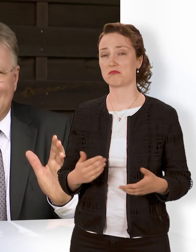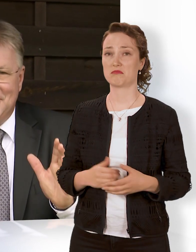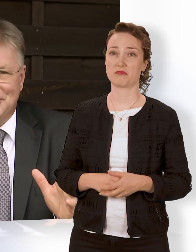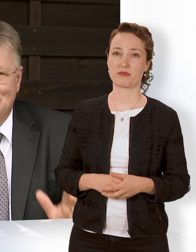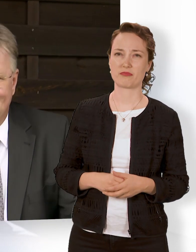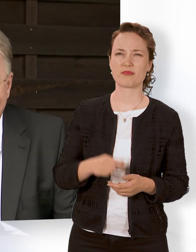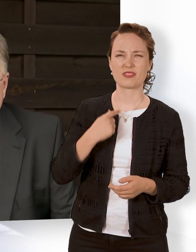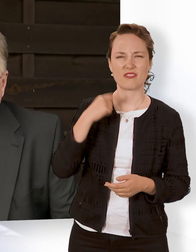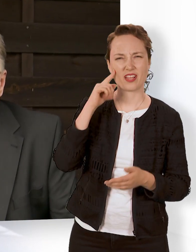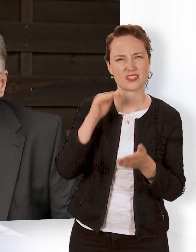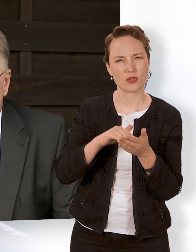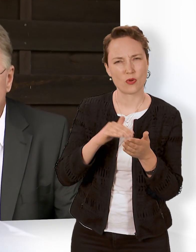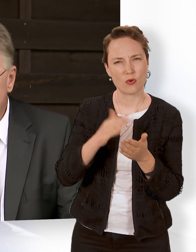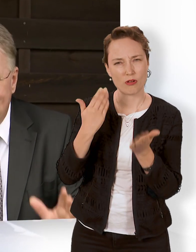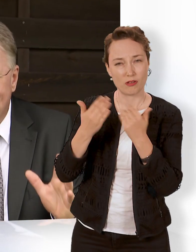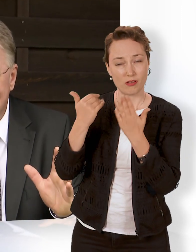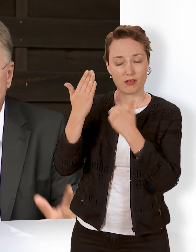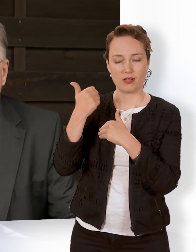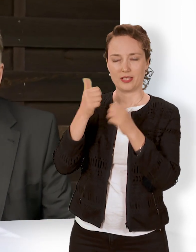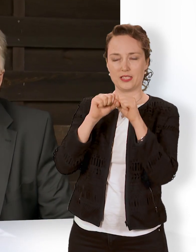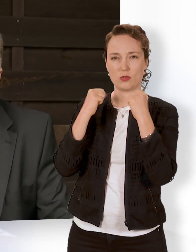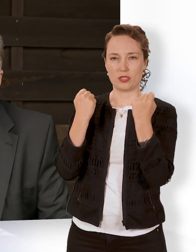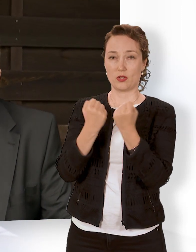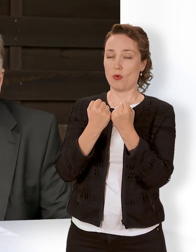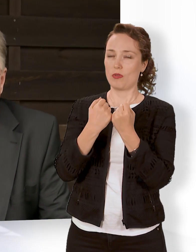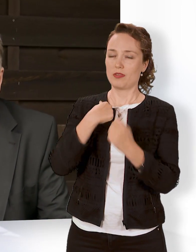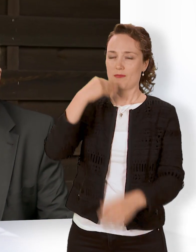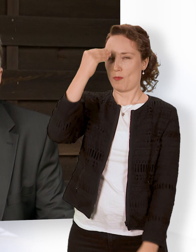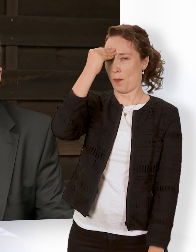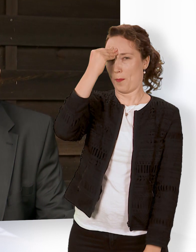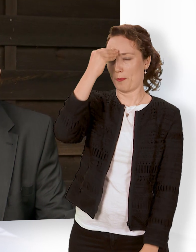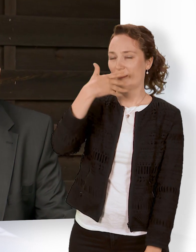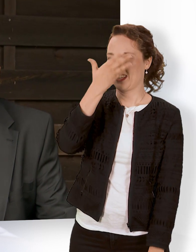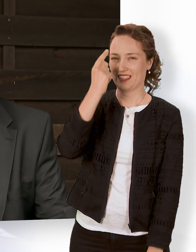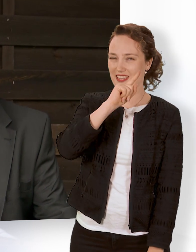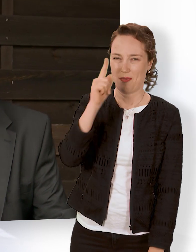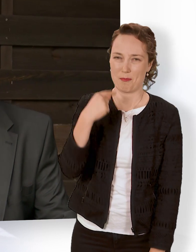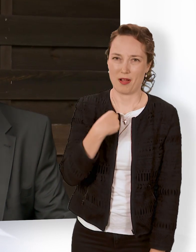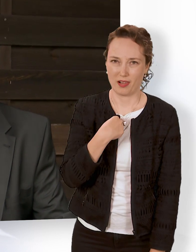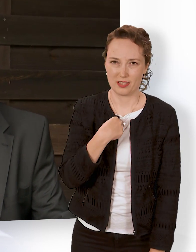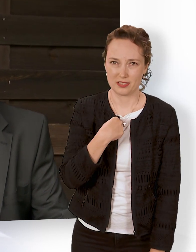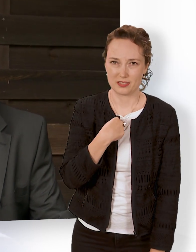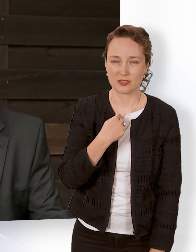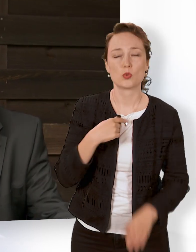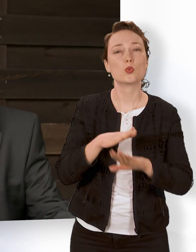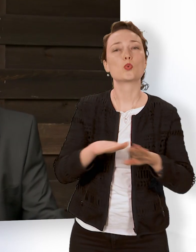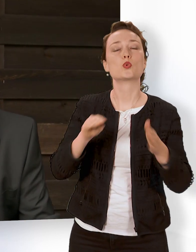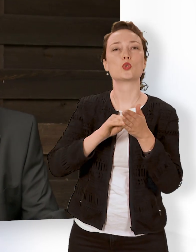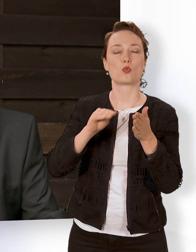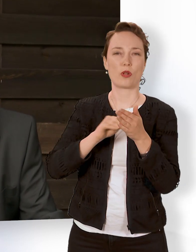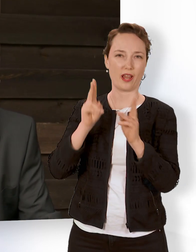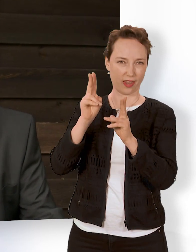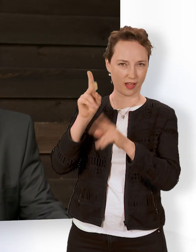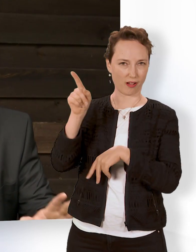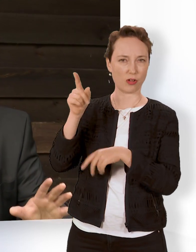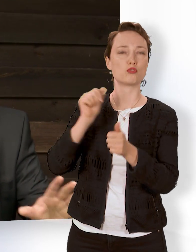Ich erinnere mich noch gut an eine Situation, die mir nie mehr aus dem Kopf gehen wird. Der Lehrer in der Grundschule im